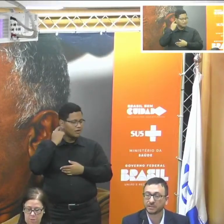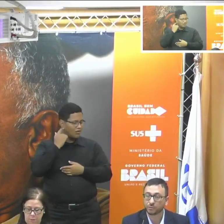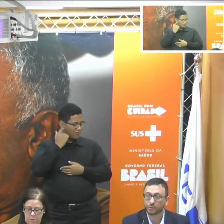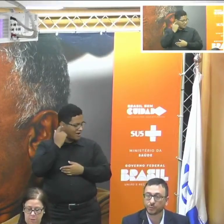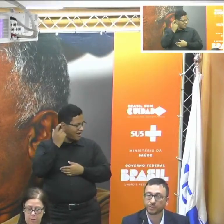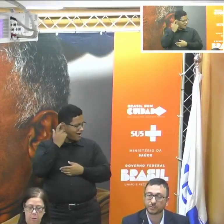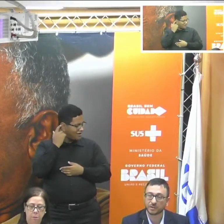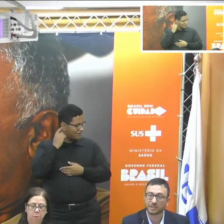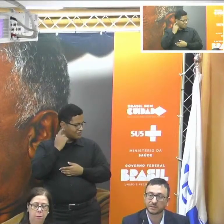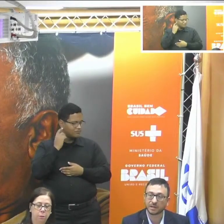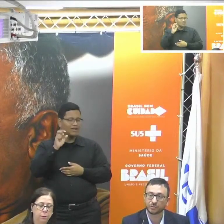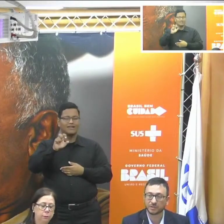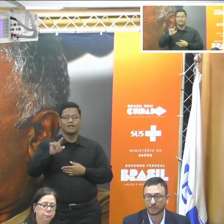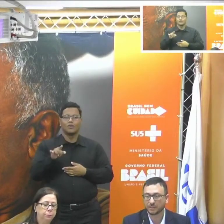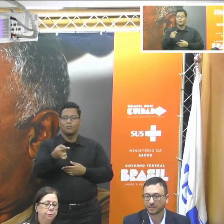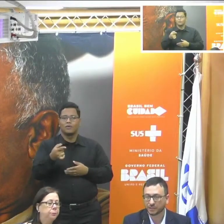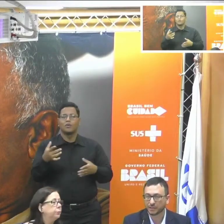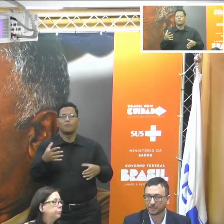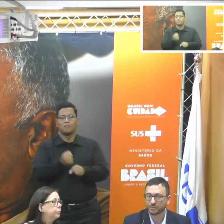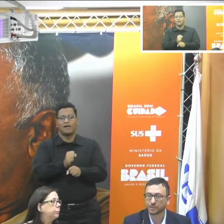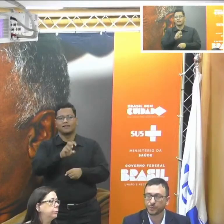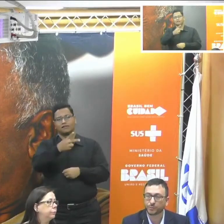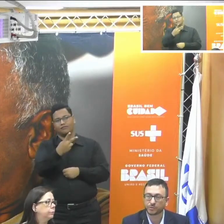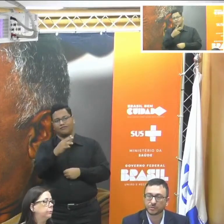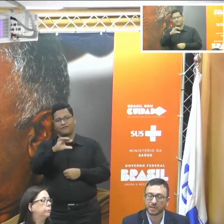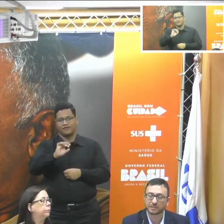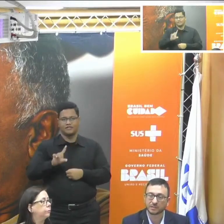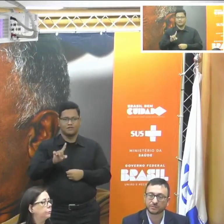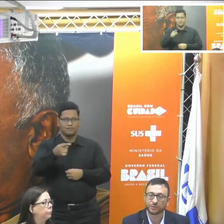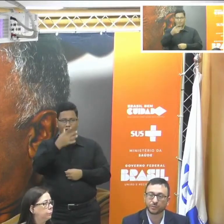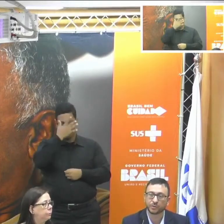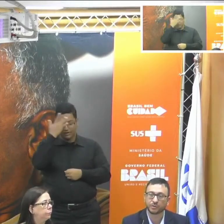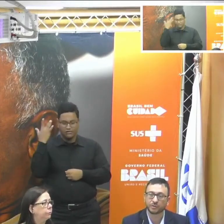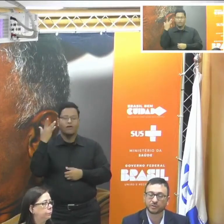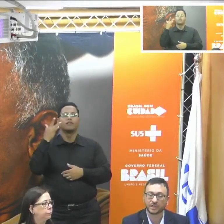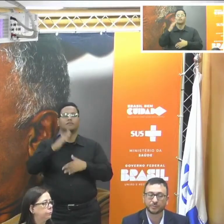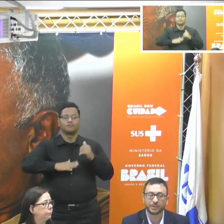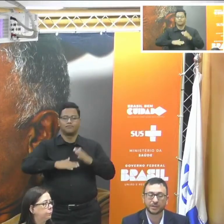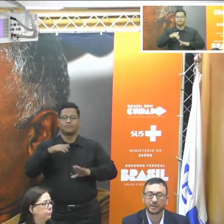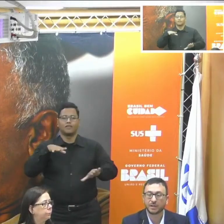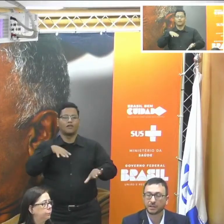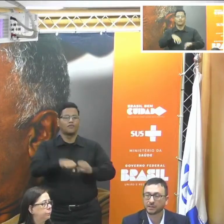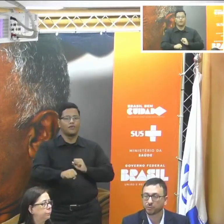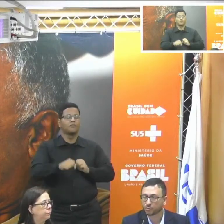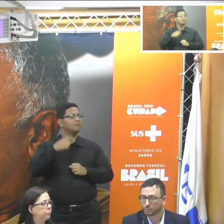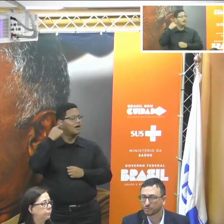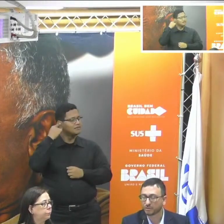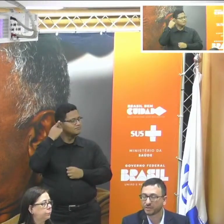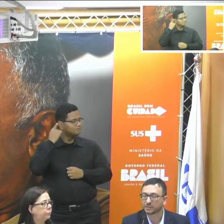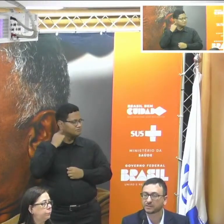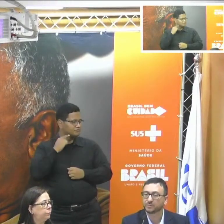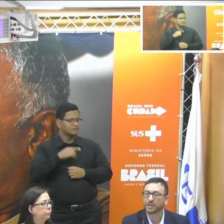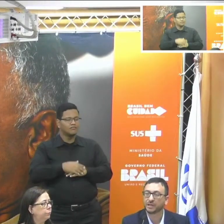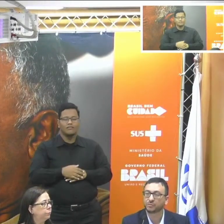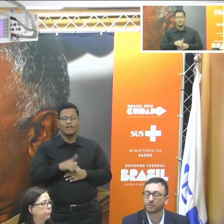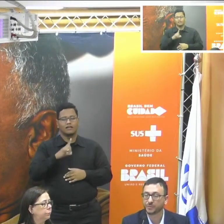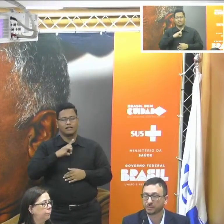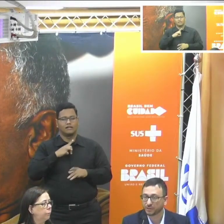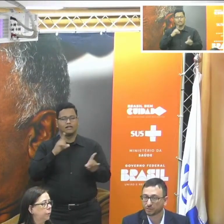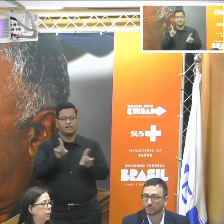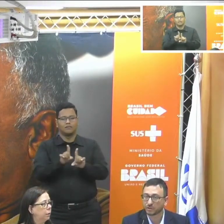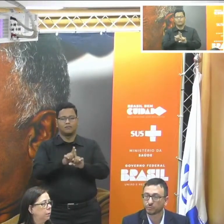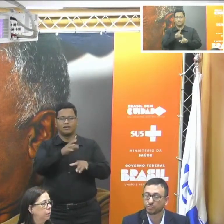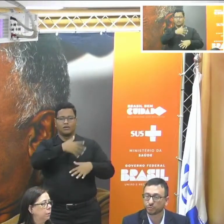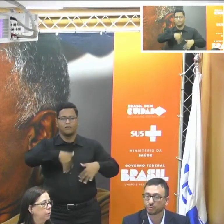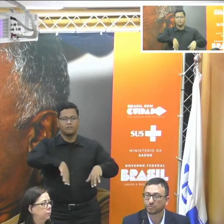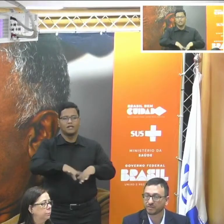mais 5.000 Profissionais de Saúde né chegando a 20.000 profissionais que a gente formou em auriculoterapia e tem um conjunto de ofertas também no ambiente